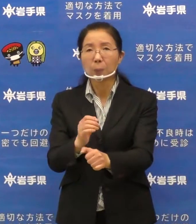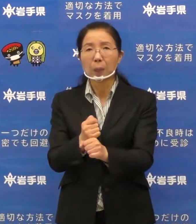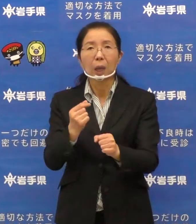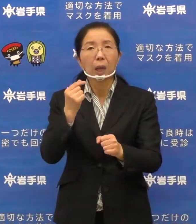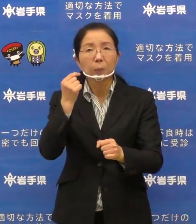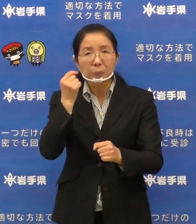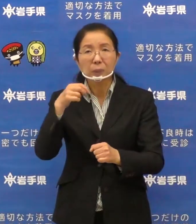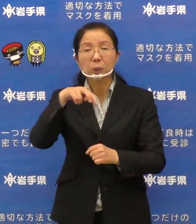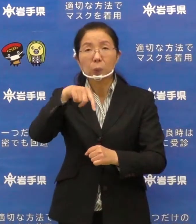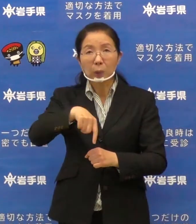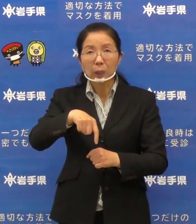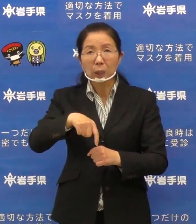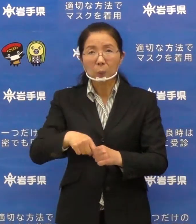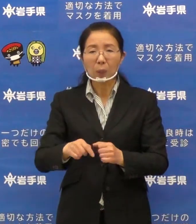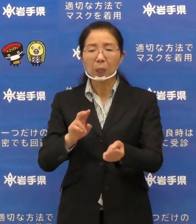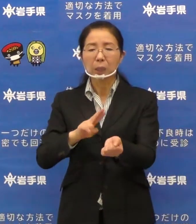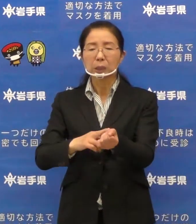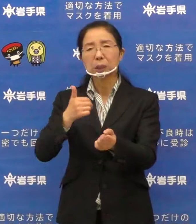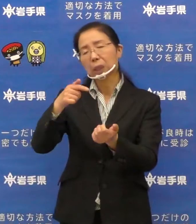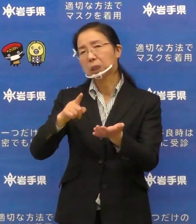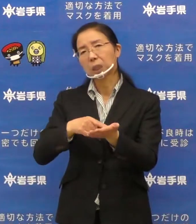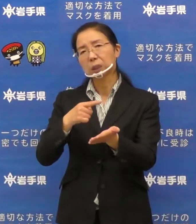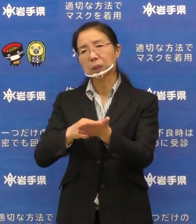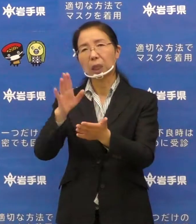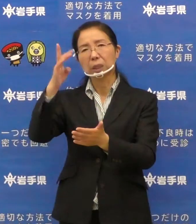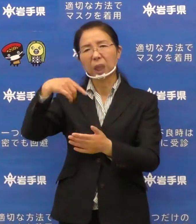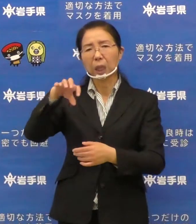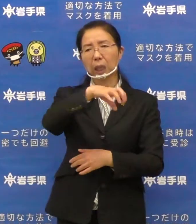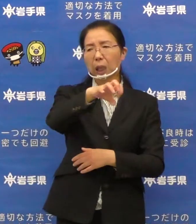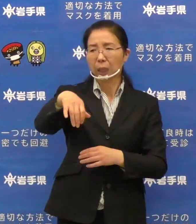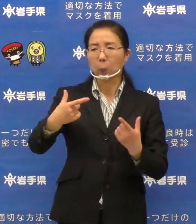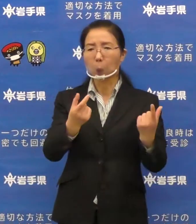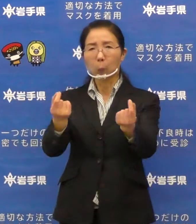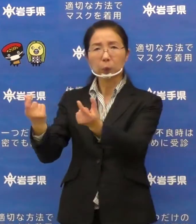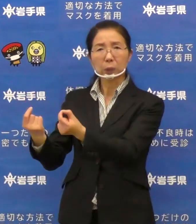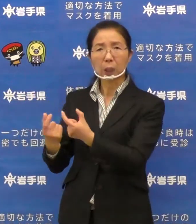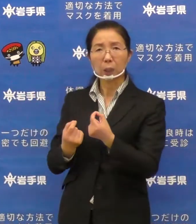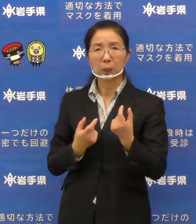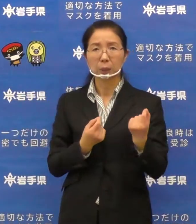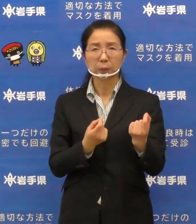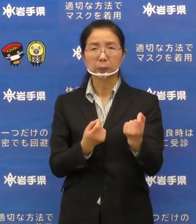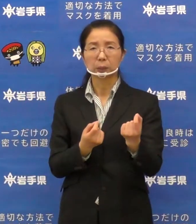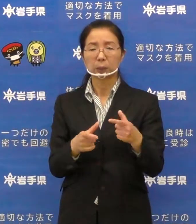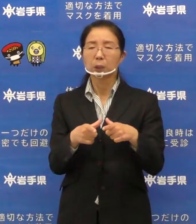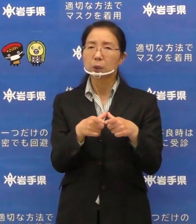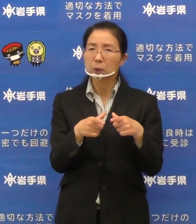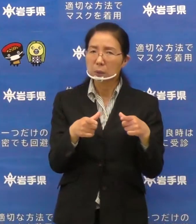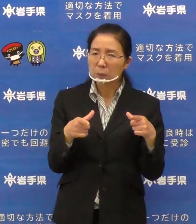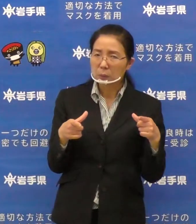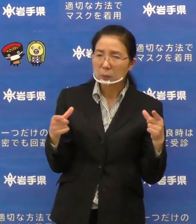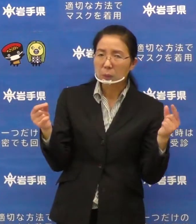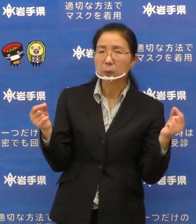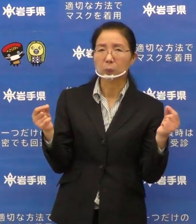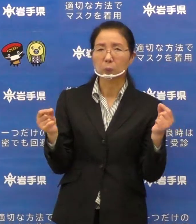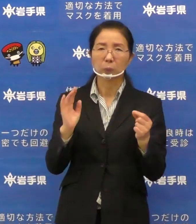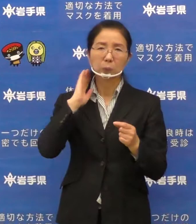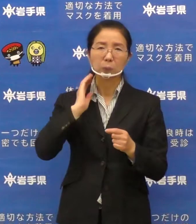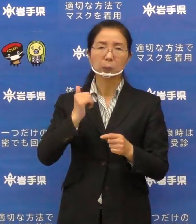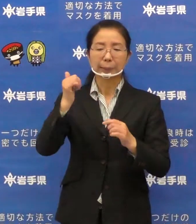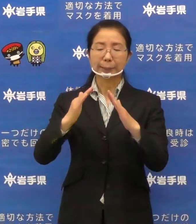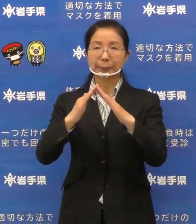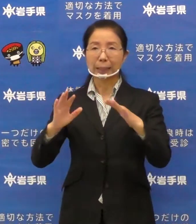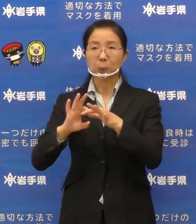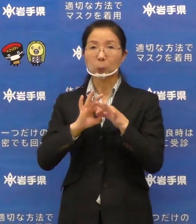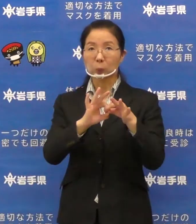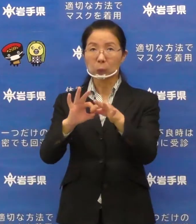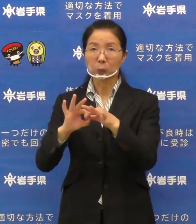師不足県共通の認識で、それで、全国知事会を通じたり、あるいは有